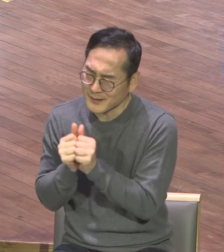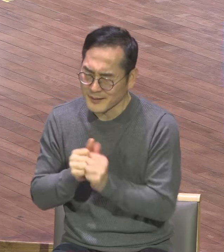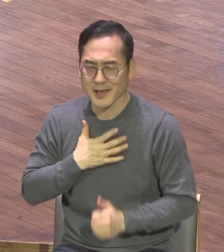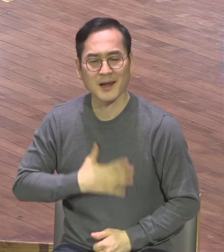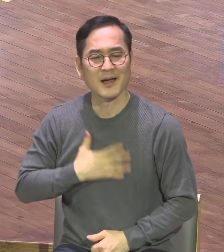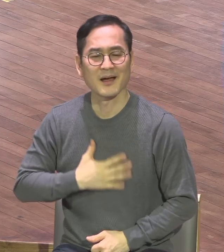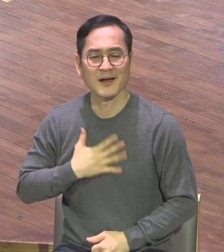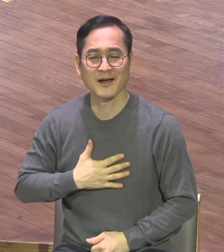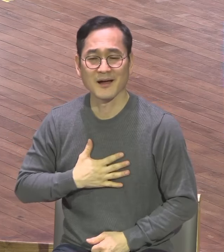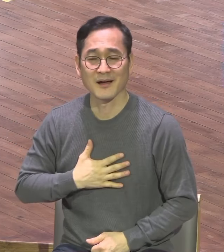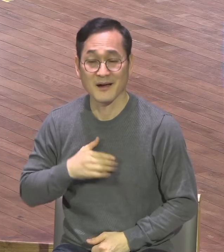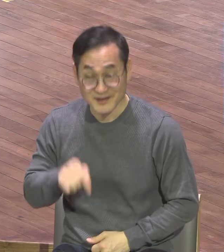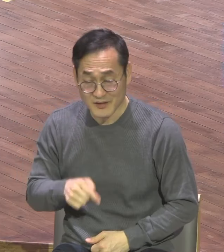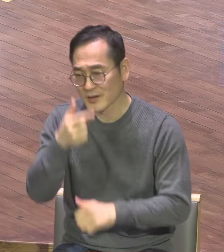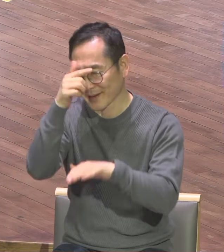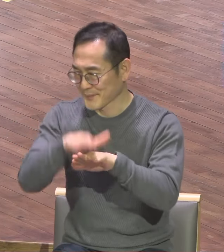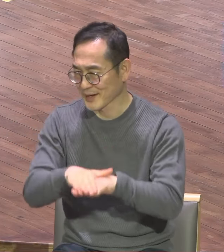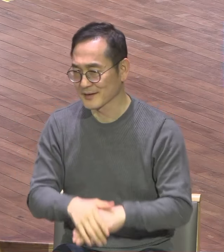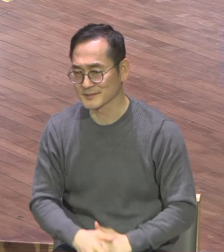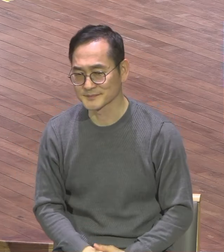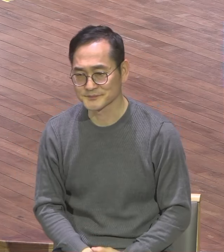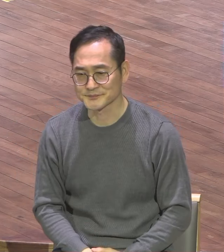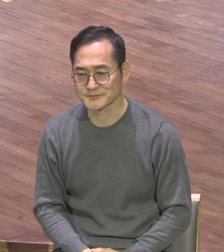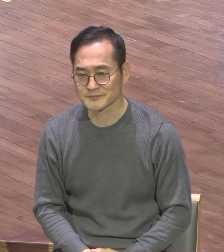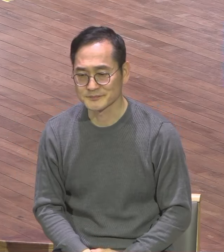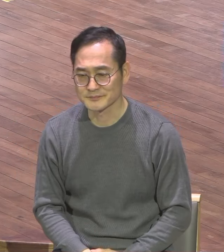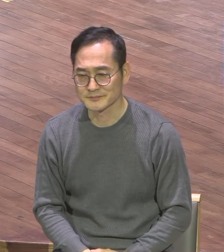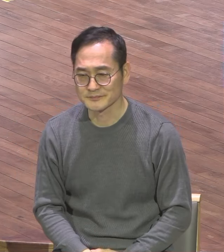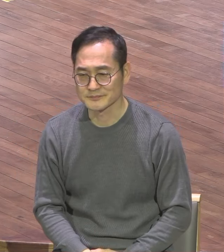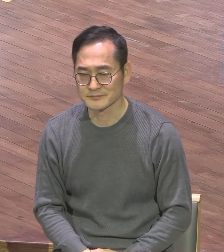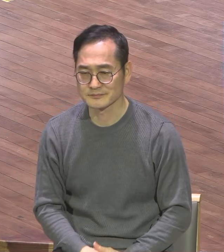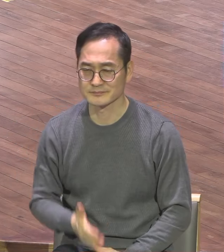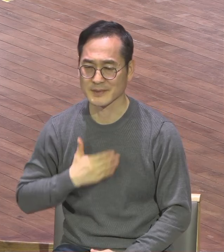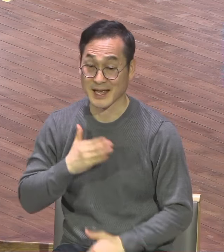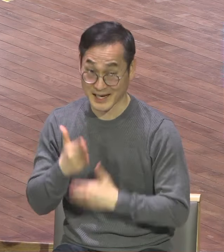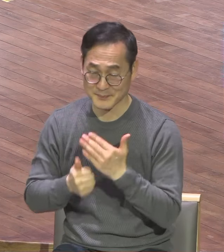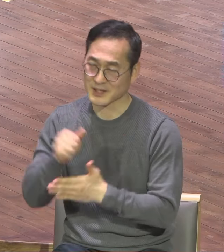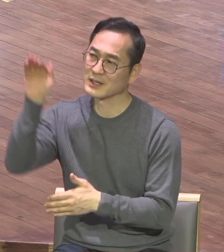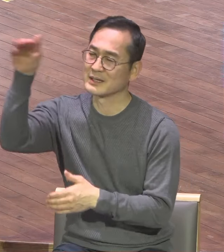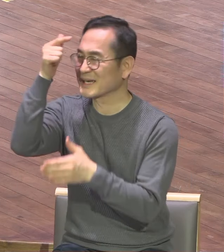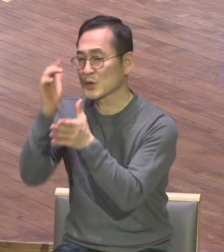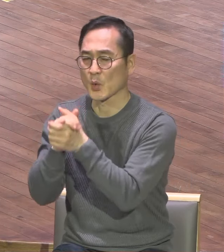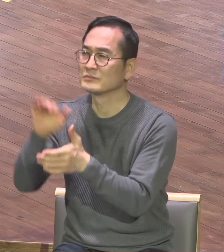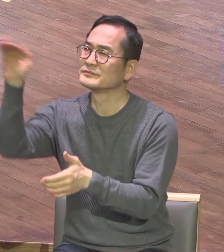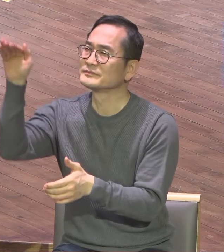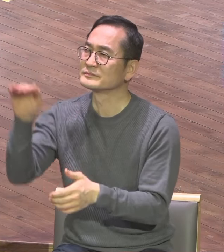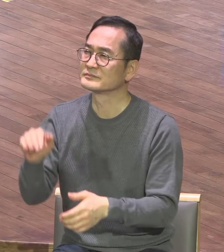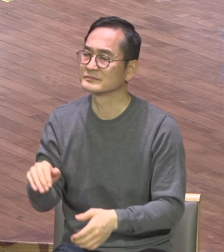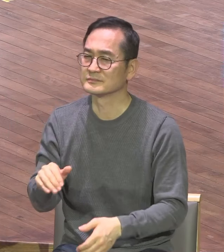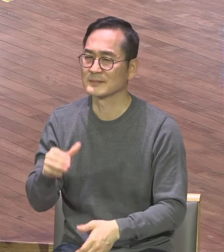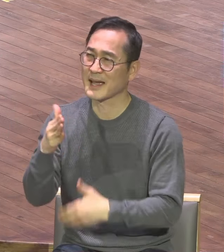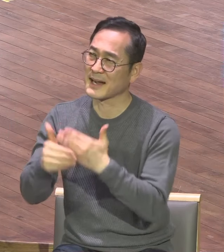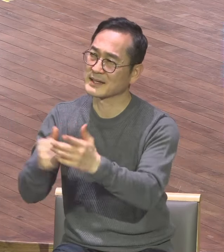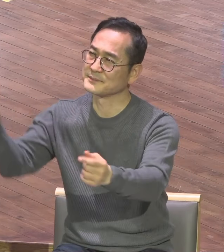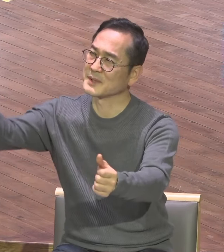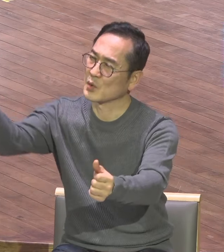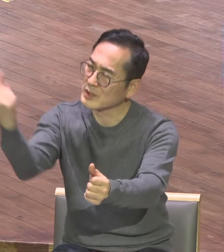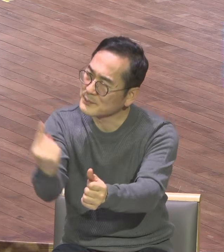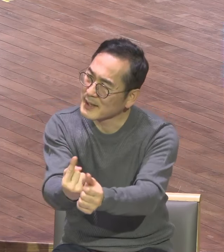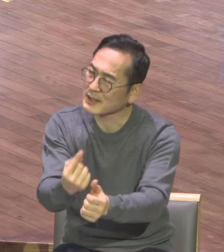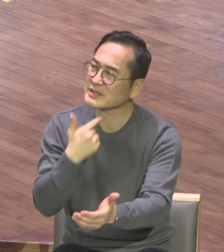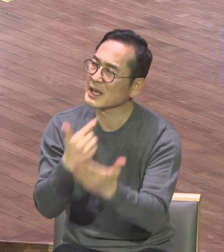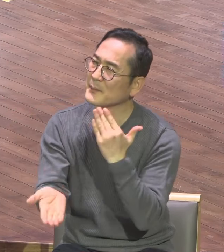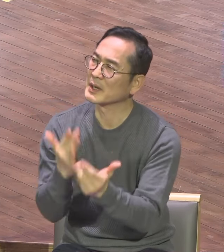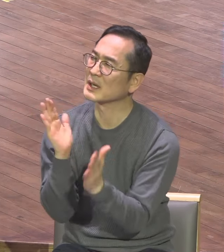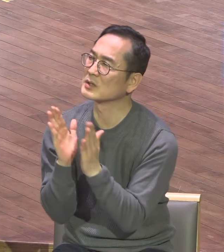시간. 그래서 저는 기도하거든요. 하나님 오늘 예배 시간에 우리 성도들이 하나님이 나에게 임한 것을 체험케